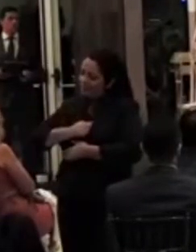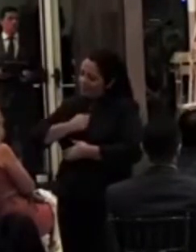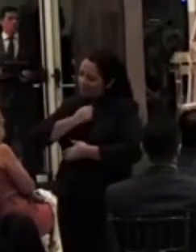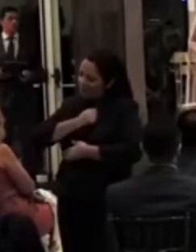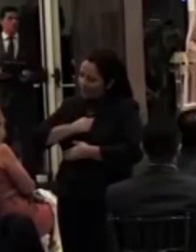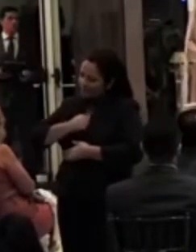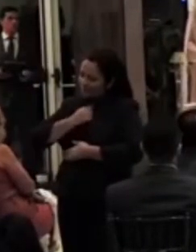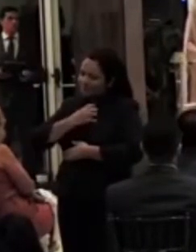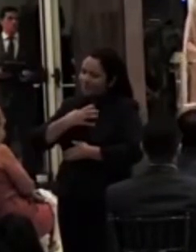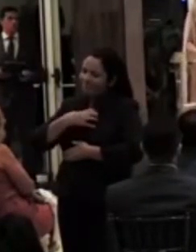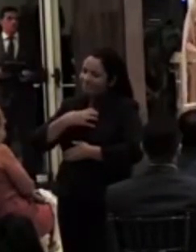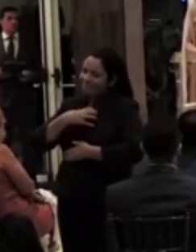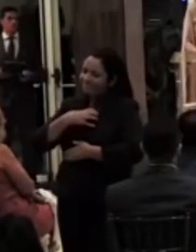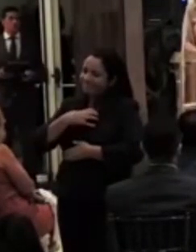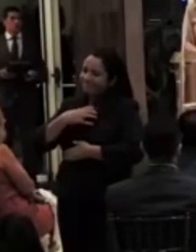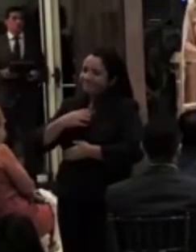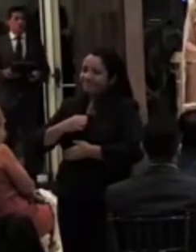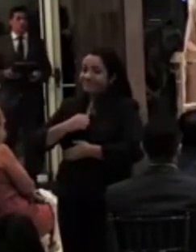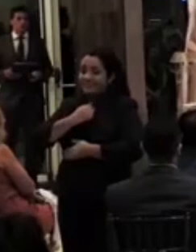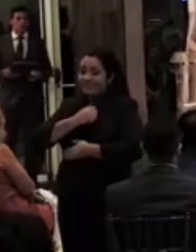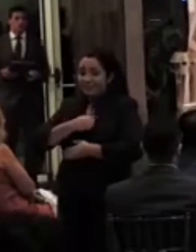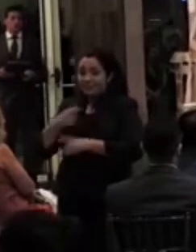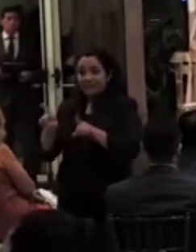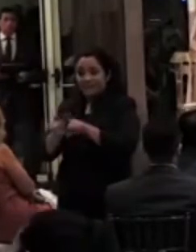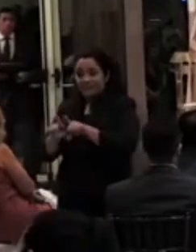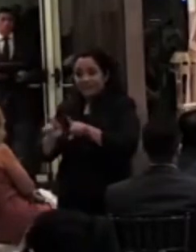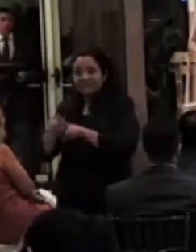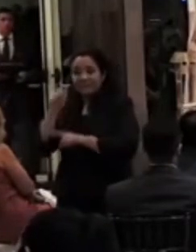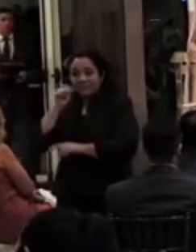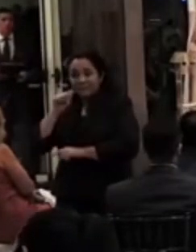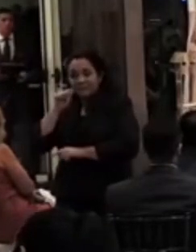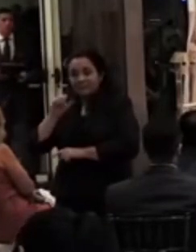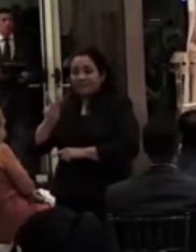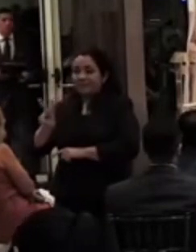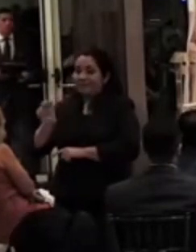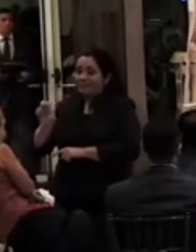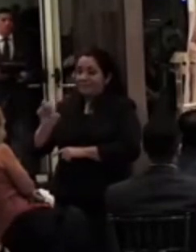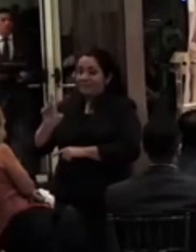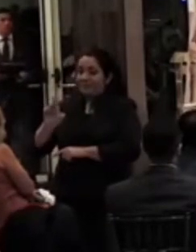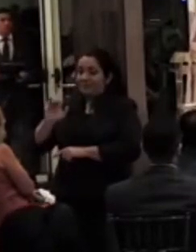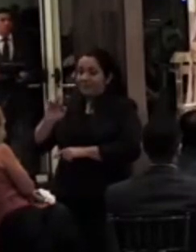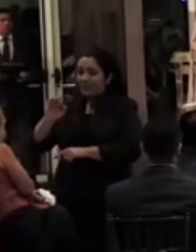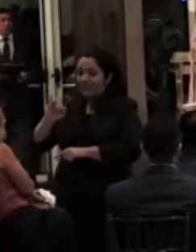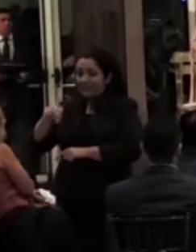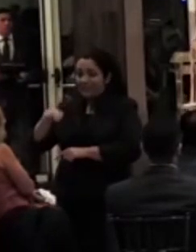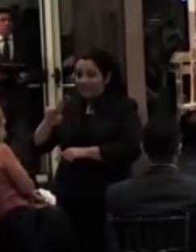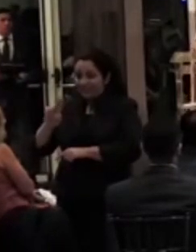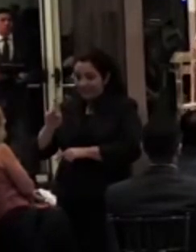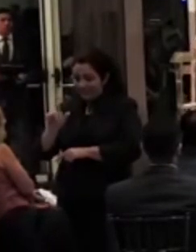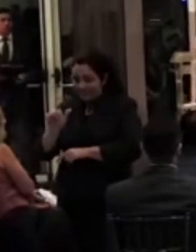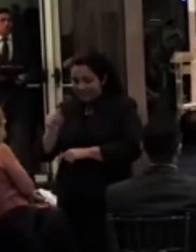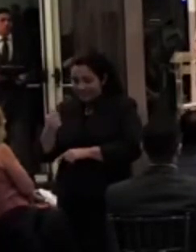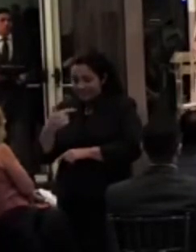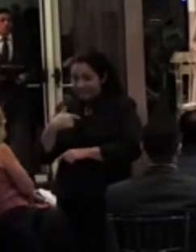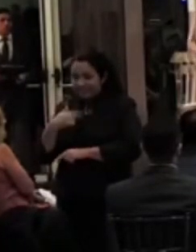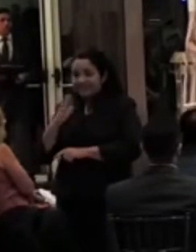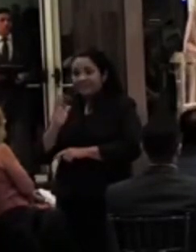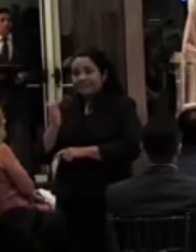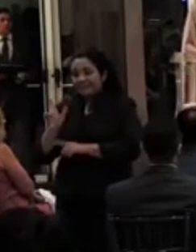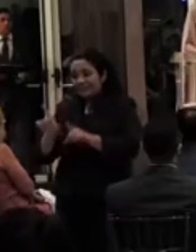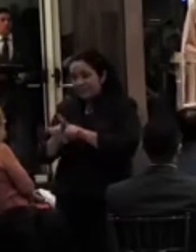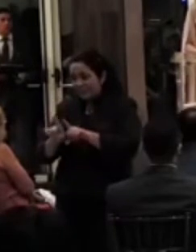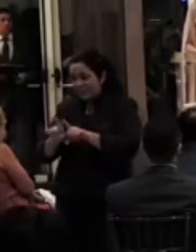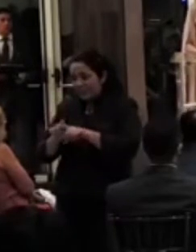você. Saudades também de Verinha, nossa funcionária do CFP, que partiu no último mês